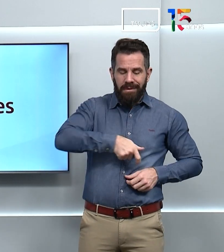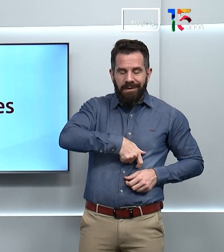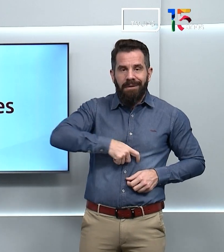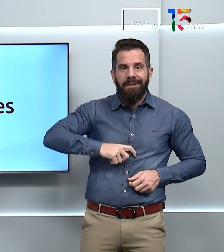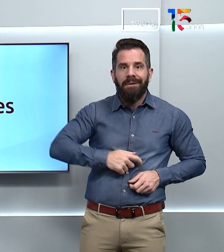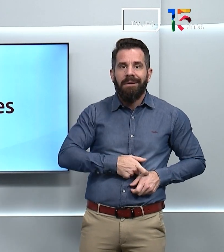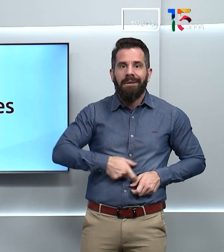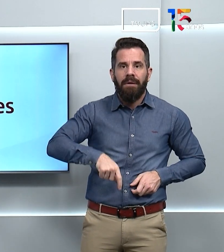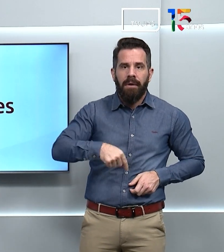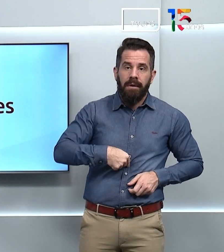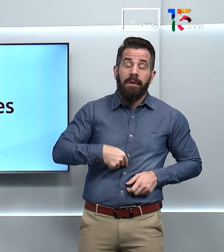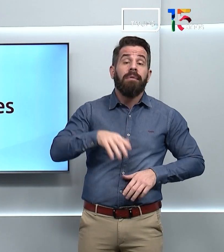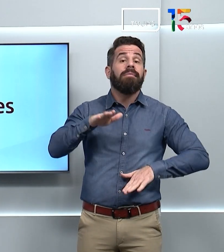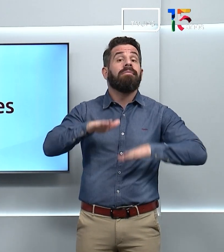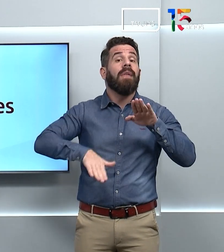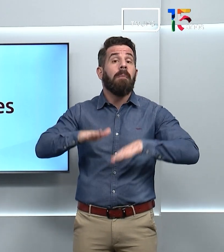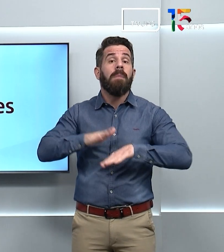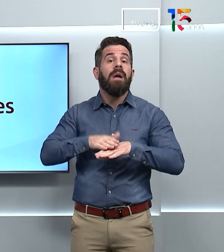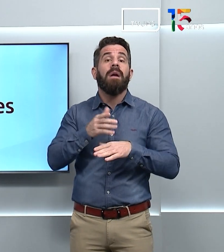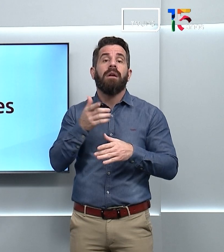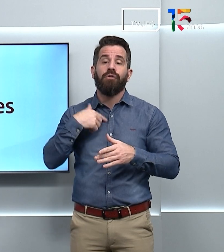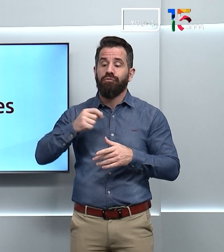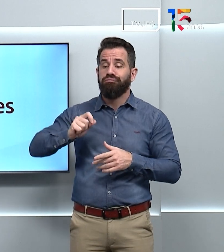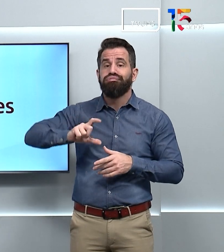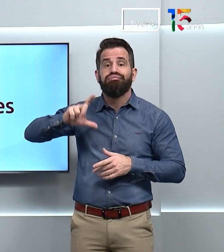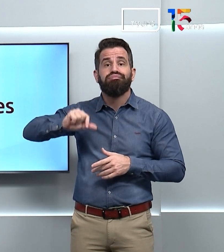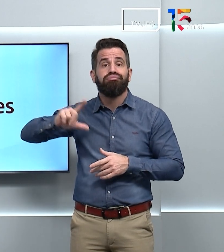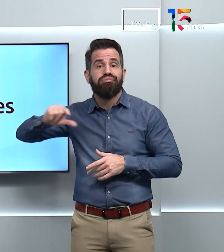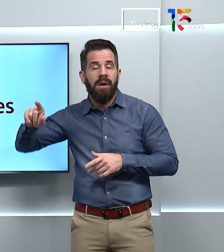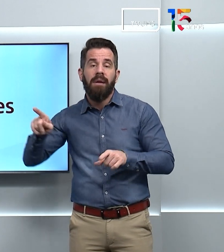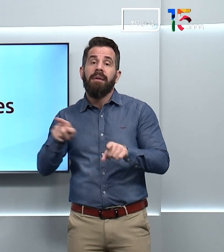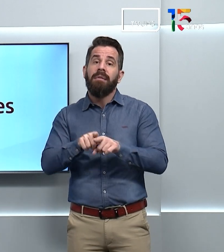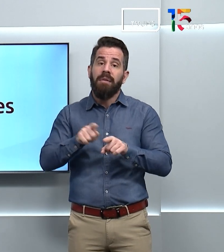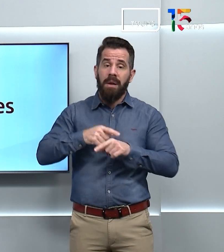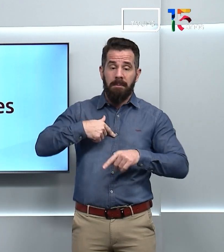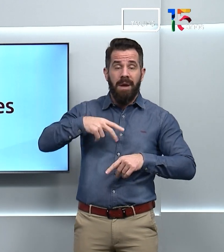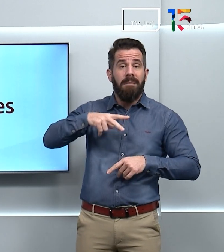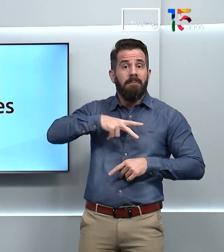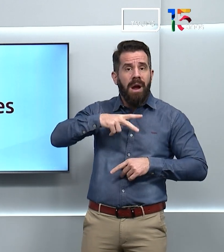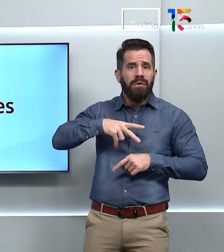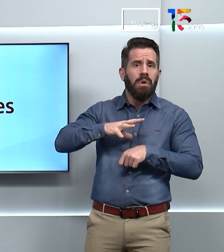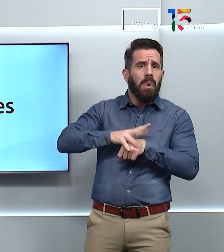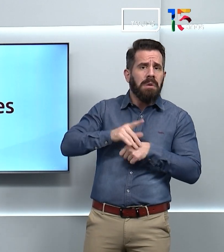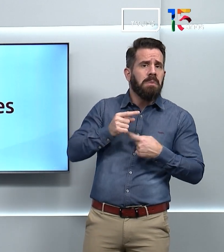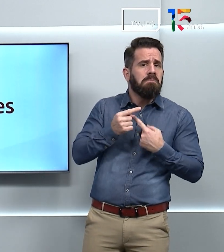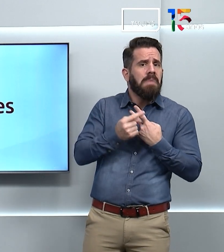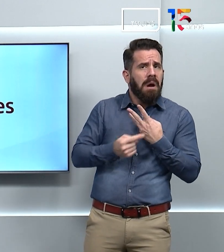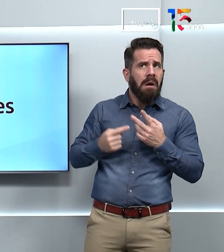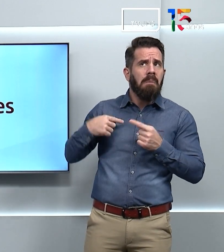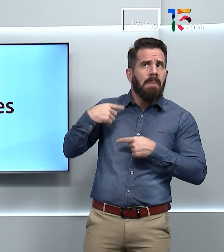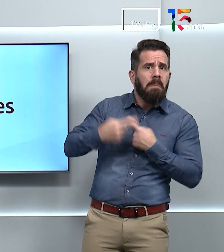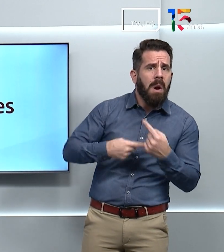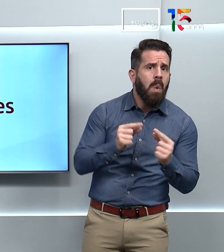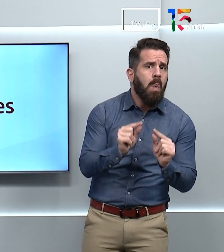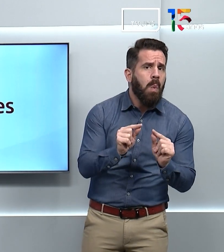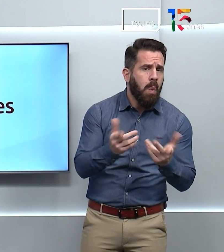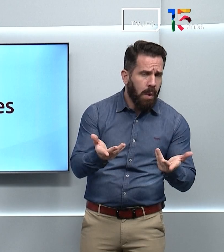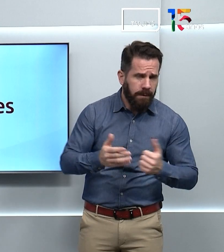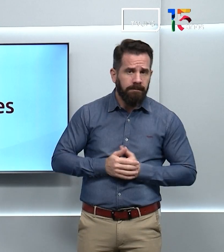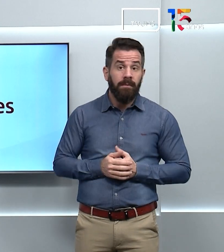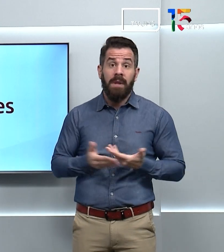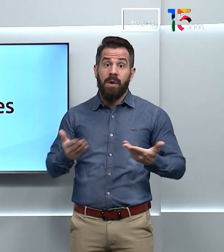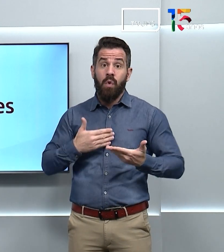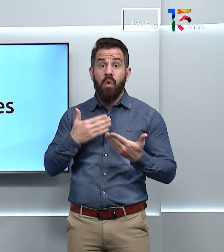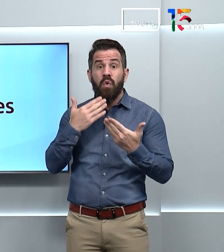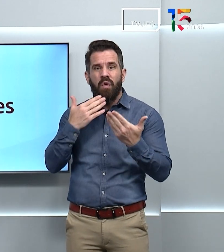de fatores como a quantidade ingerida e a predisposição individual. Bom, para falar mais sobre esse assunto, nós vamos conversar agora